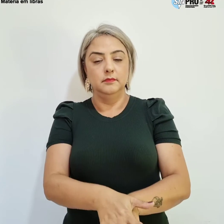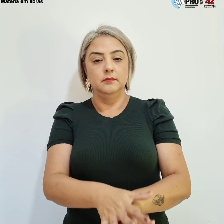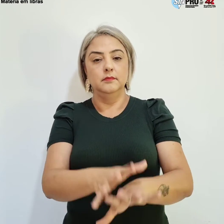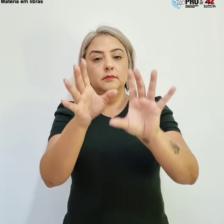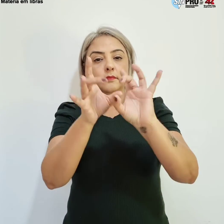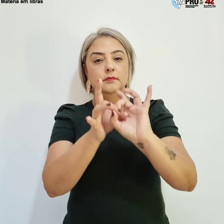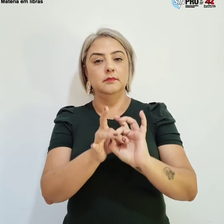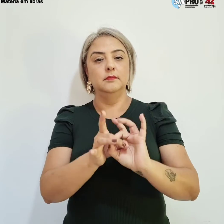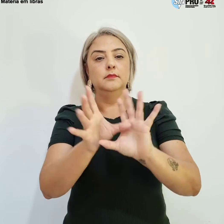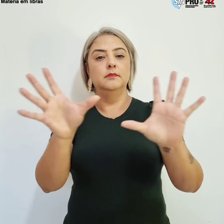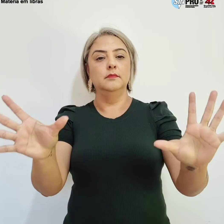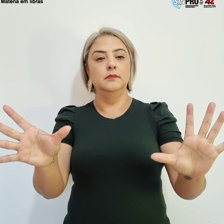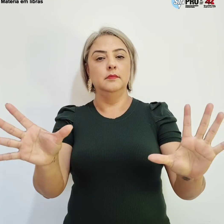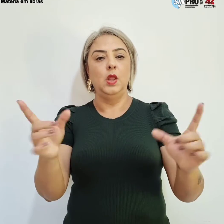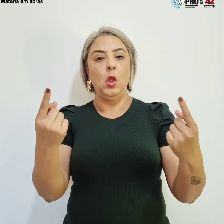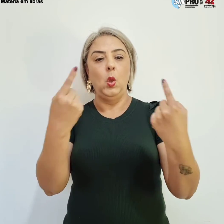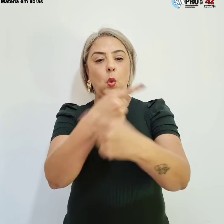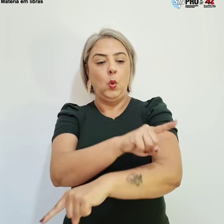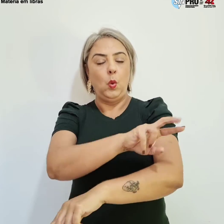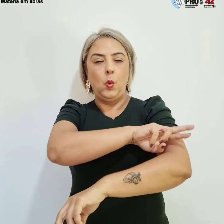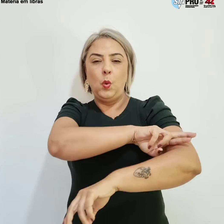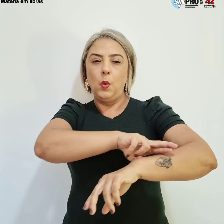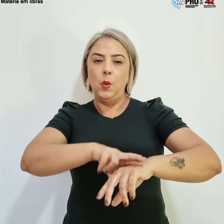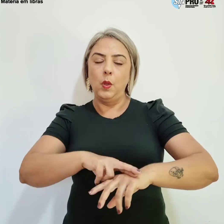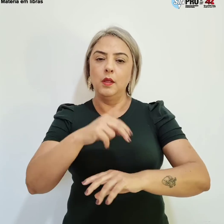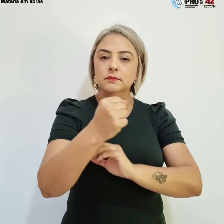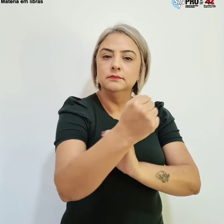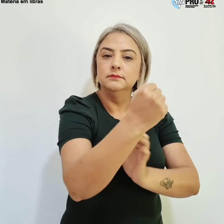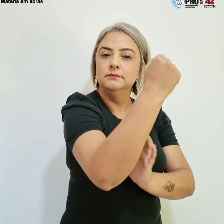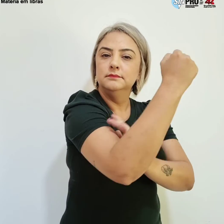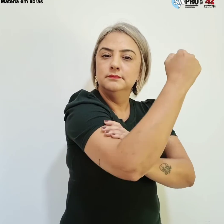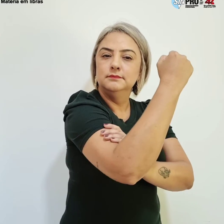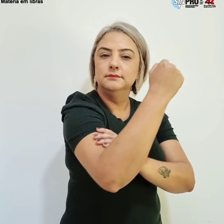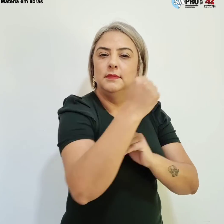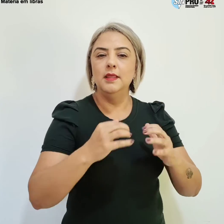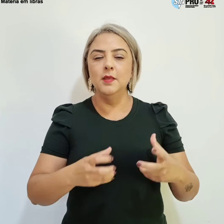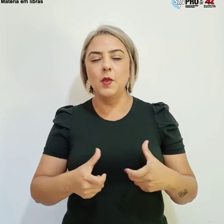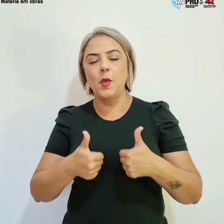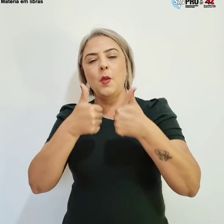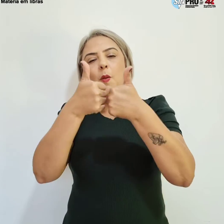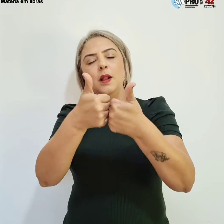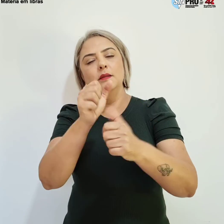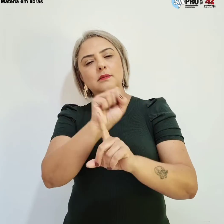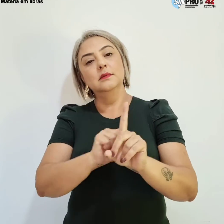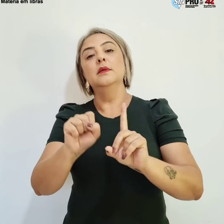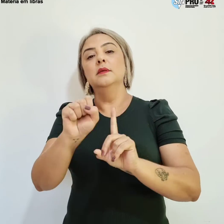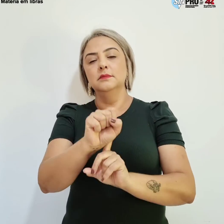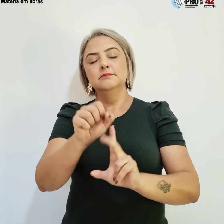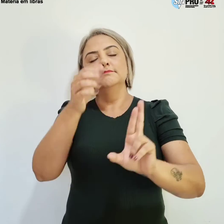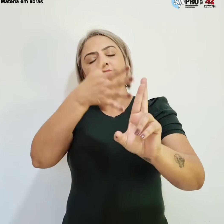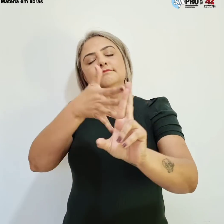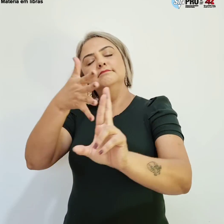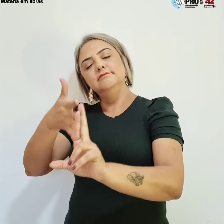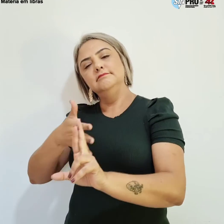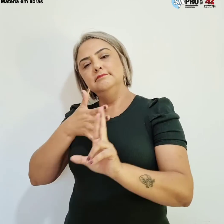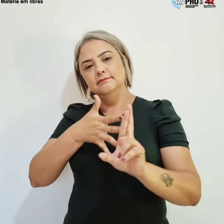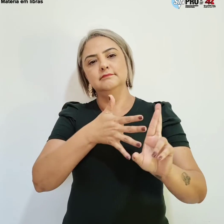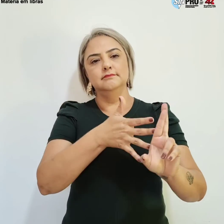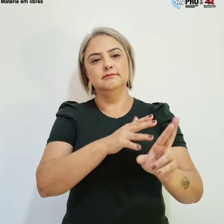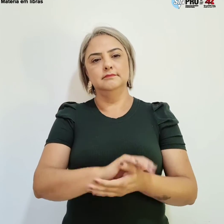libertadora, antirracista, feminista e de qualidade socialmente referenciada.